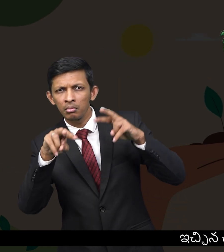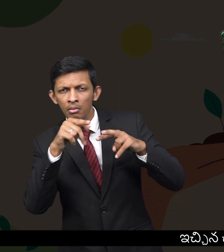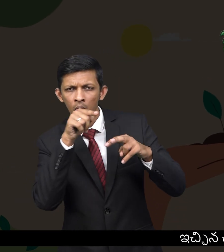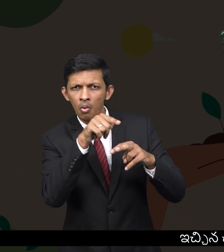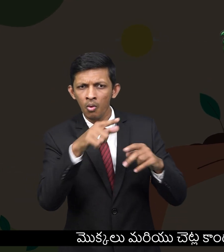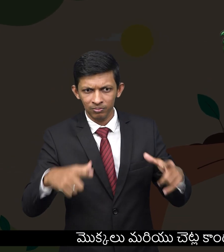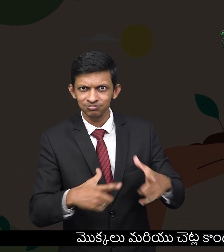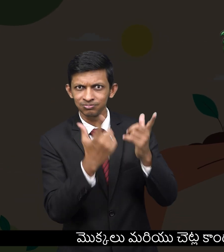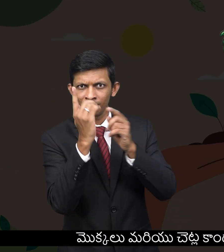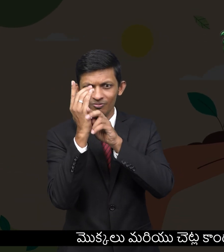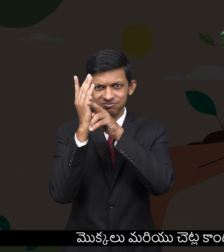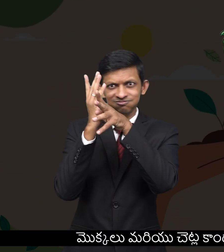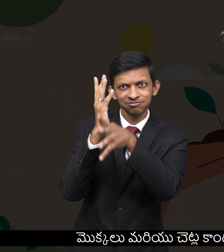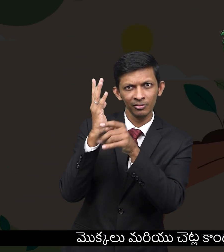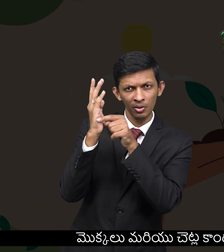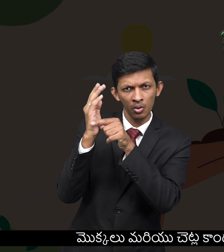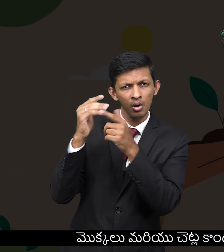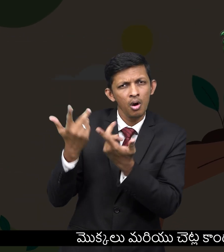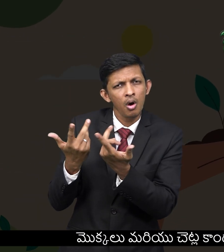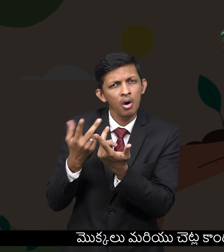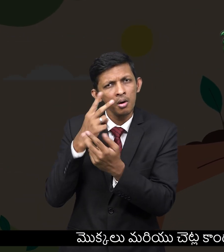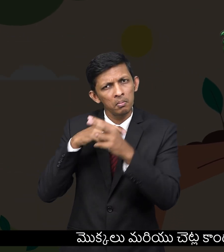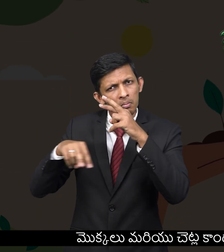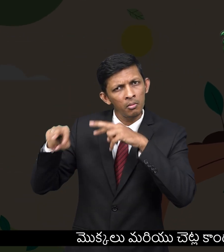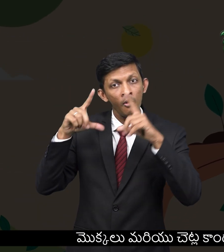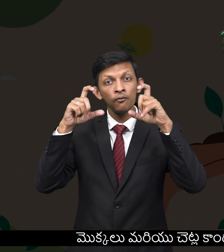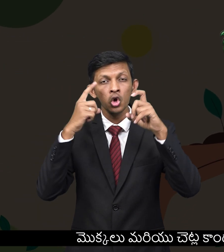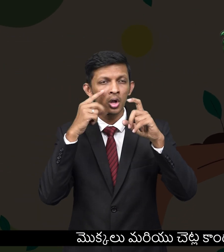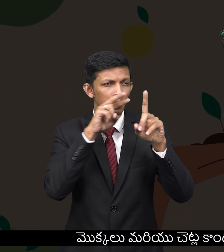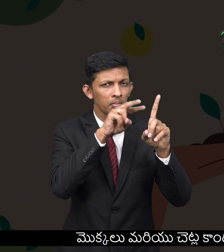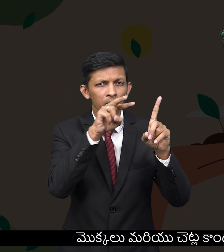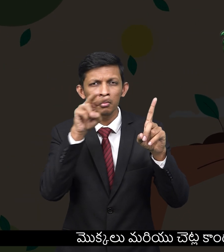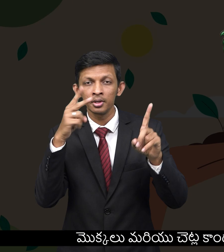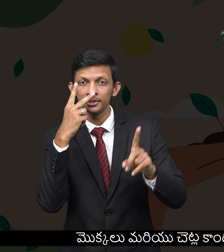ఇచ్చిన చిత్రాల్లో మొక్కలు మరియు చెట్ల కాండాల ఆకారాన్ని గమనించండి.